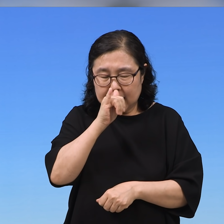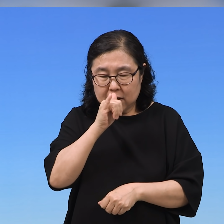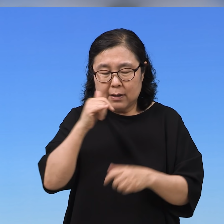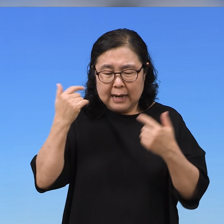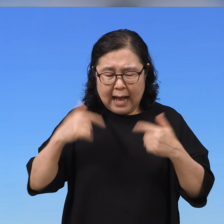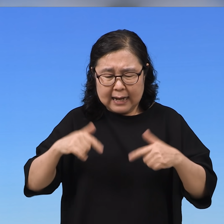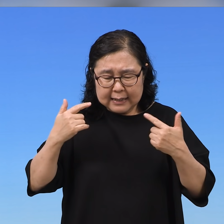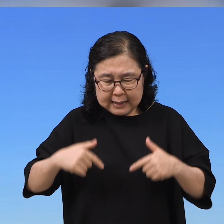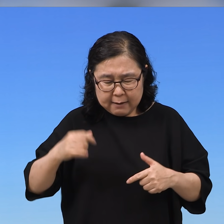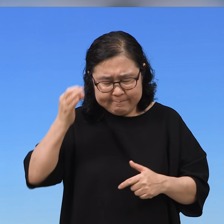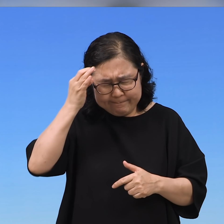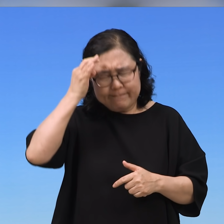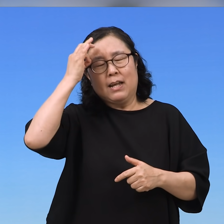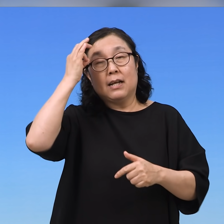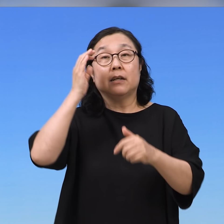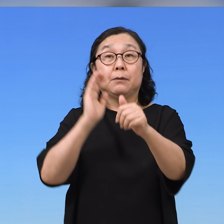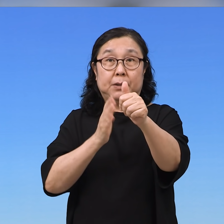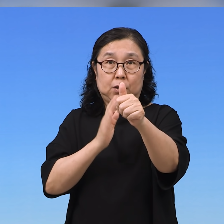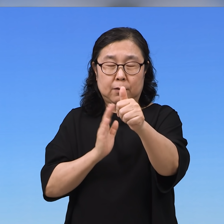됩니다.